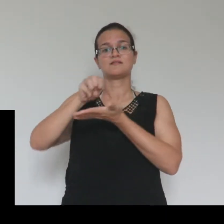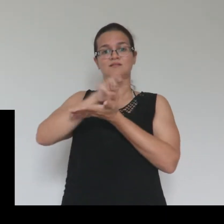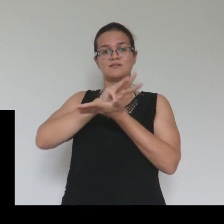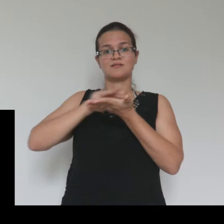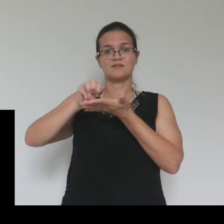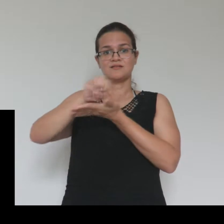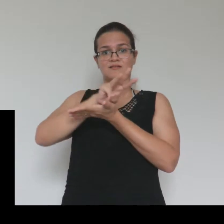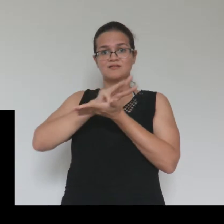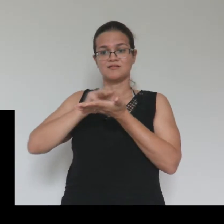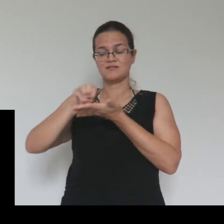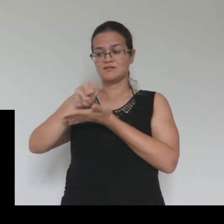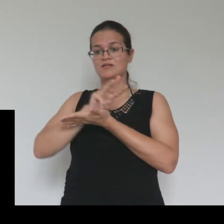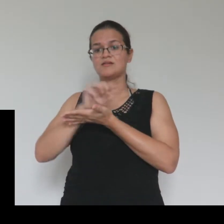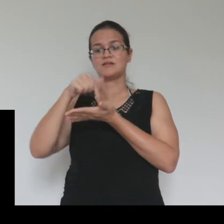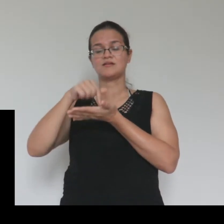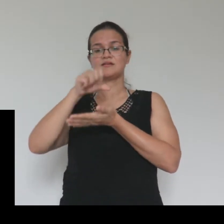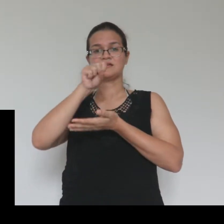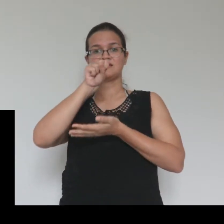que é